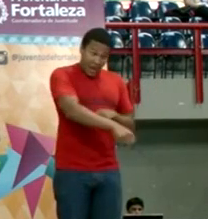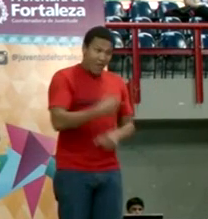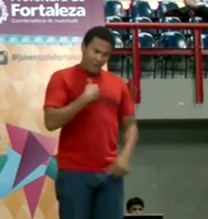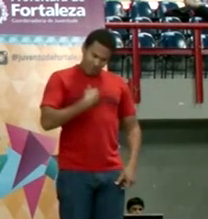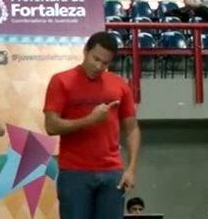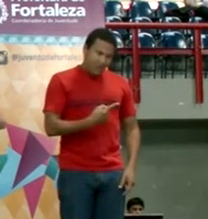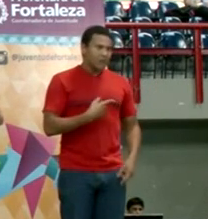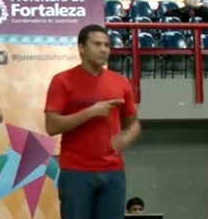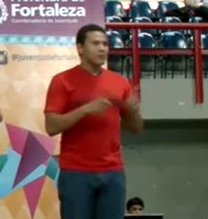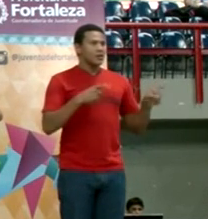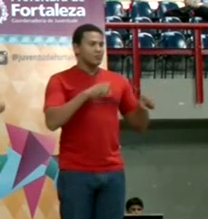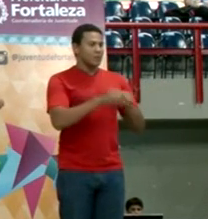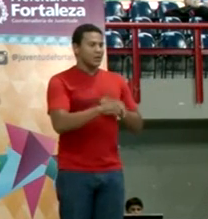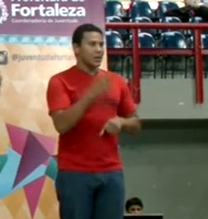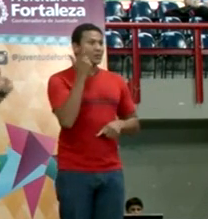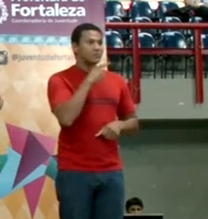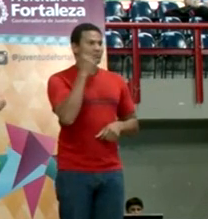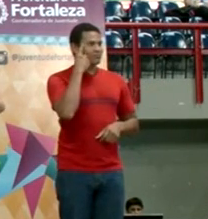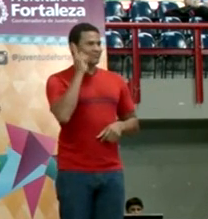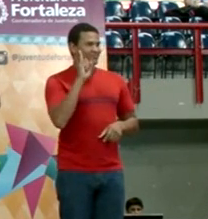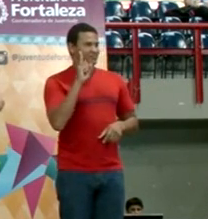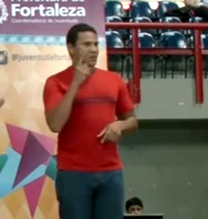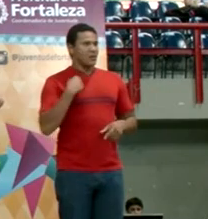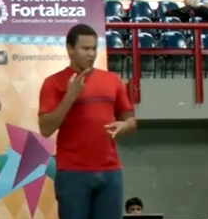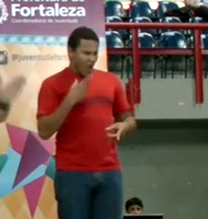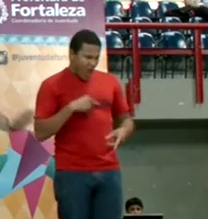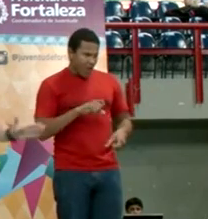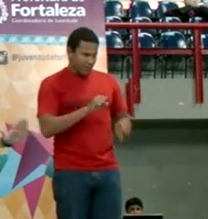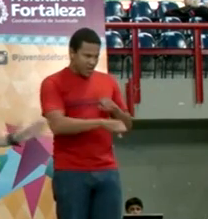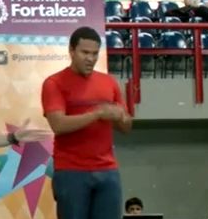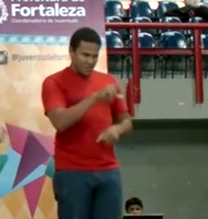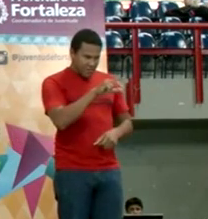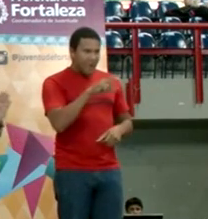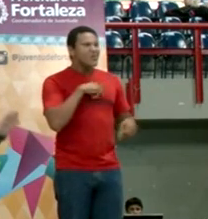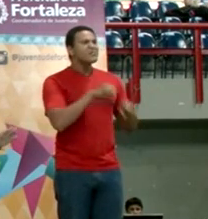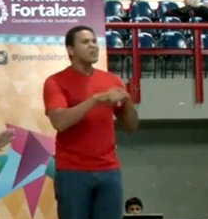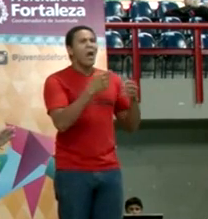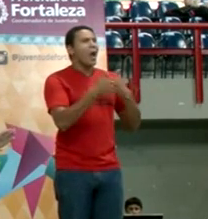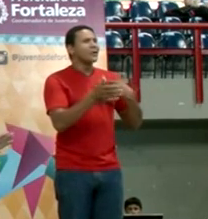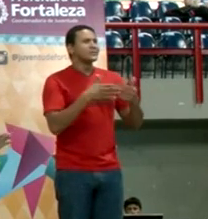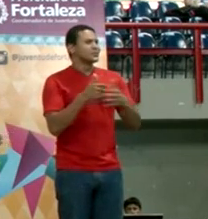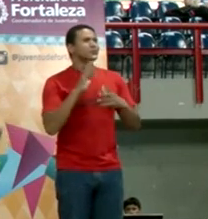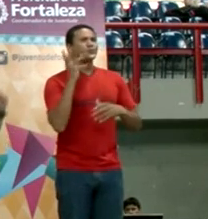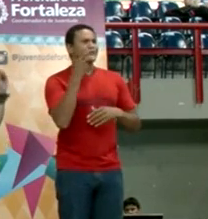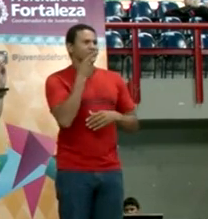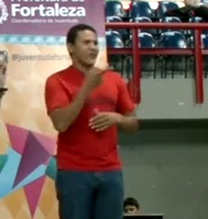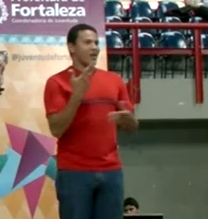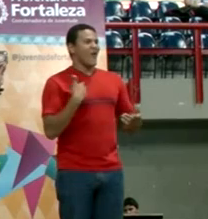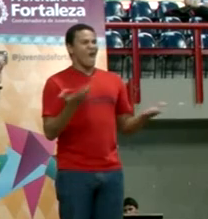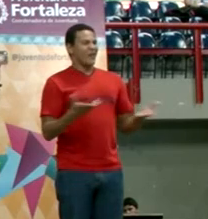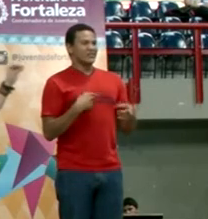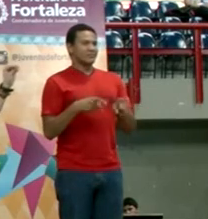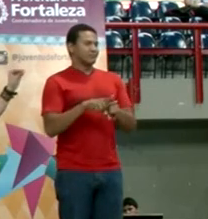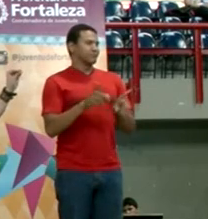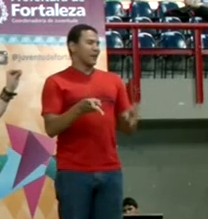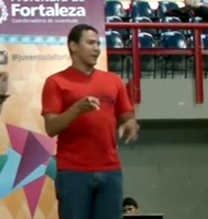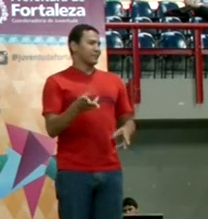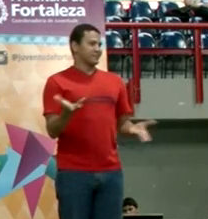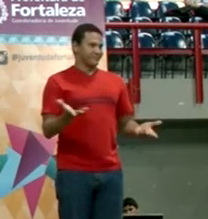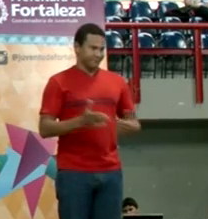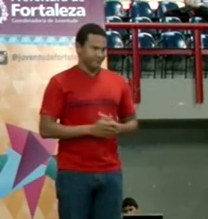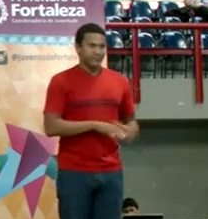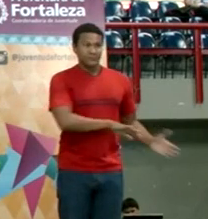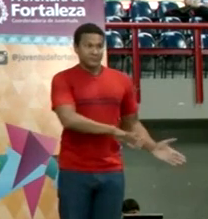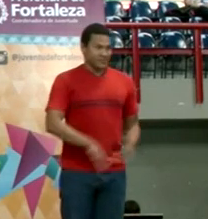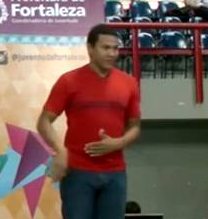matar. Dizer que vai matar, todo mundo já disse que vai matar o irmão, tá aí. Mas, tudo amigo, friend. O primeiro